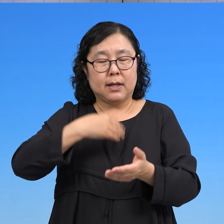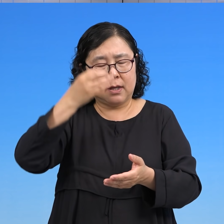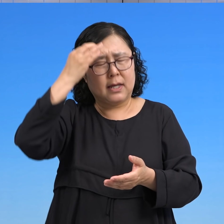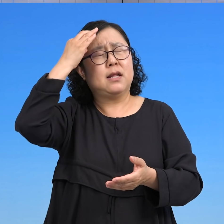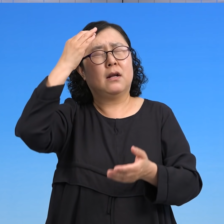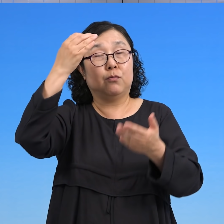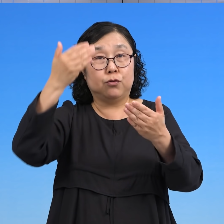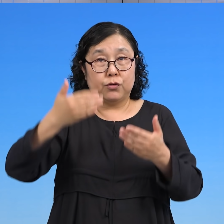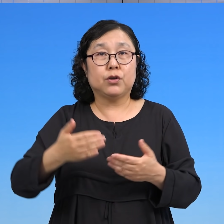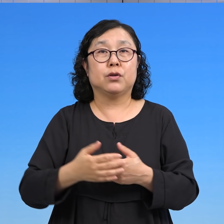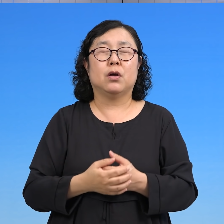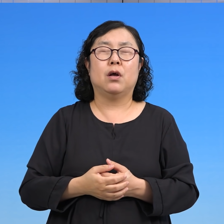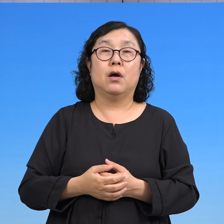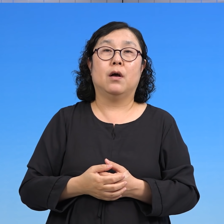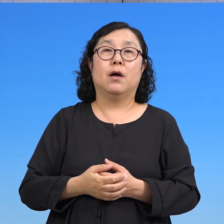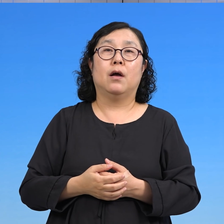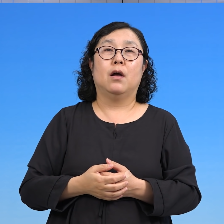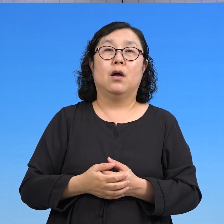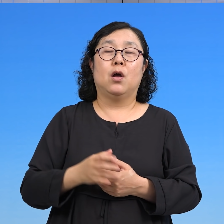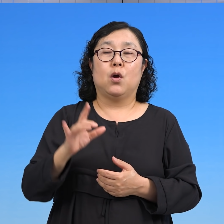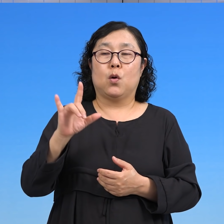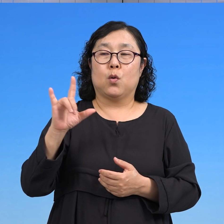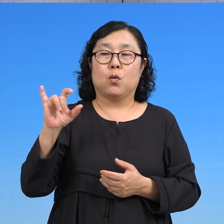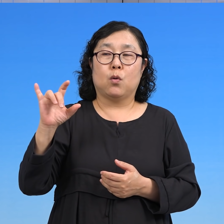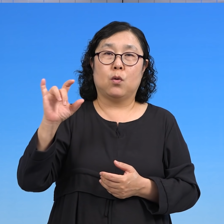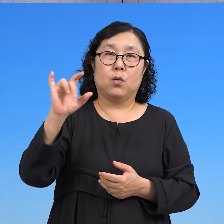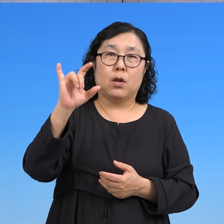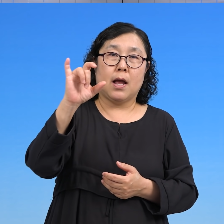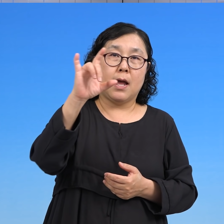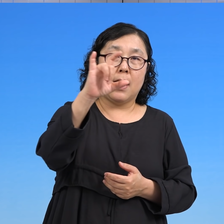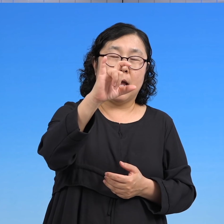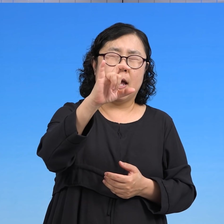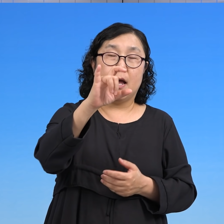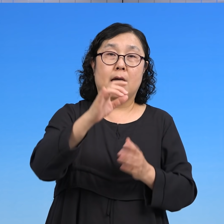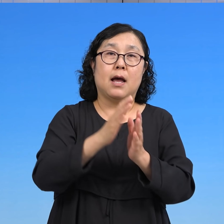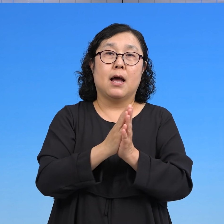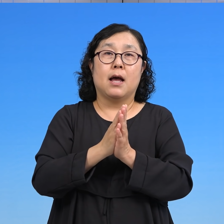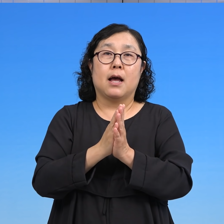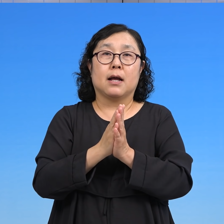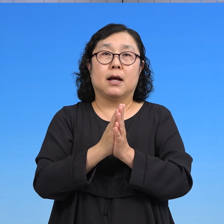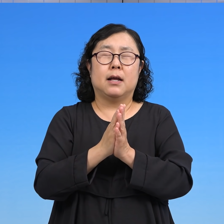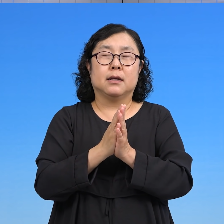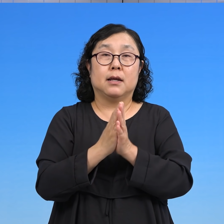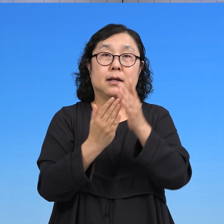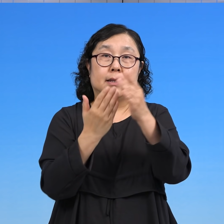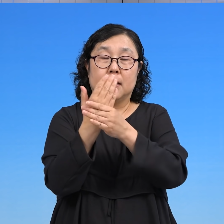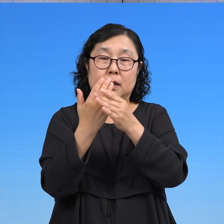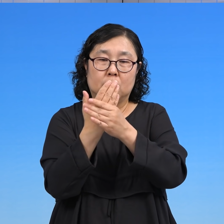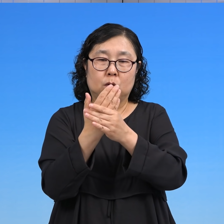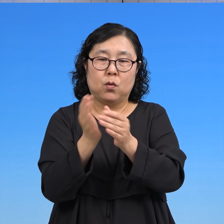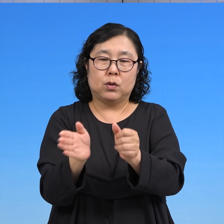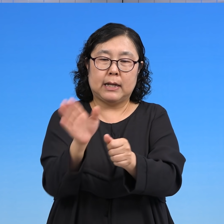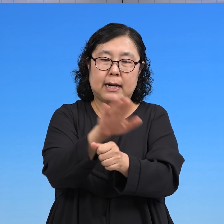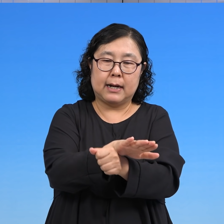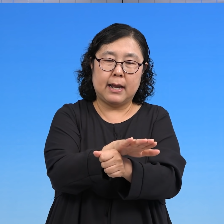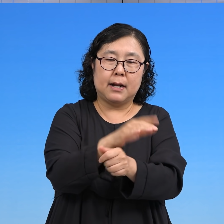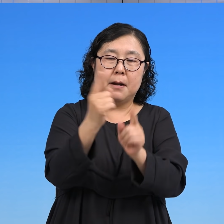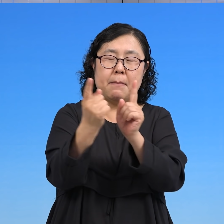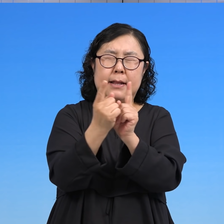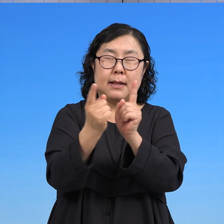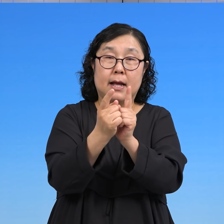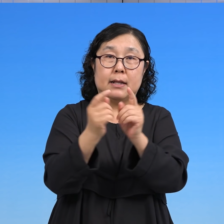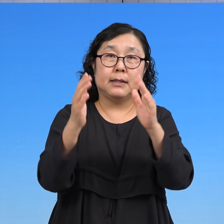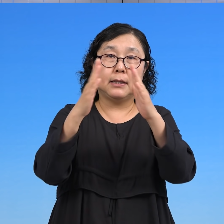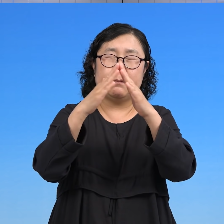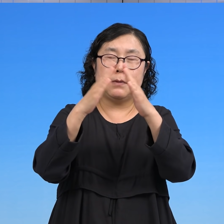무슨 깨달음을 주시는가 하니까, 이제 이 코로나 바이러스가 딱 발생을 하고 이제 장례를 만난